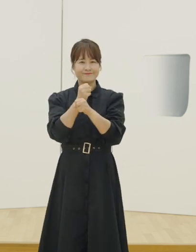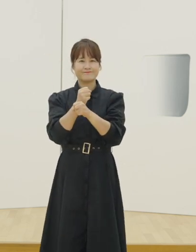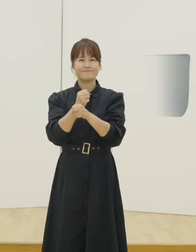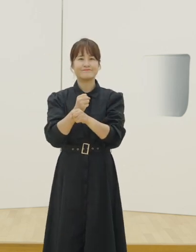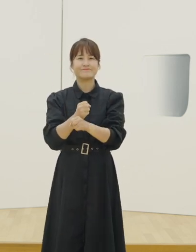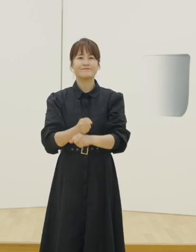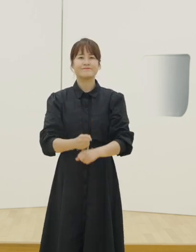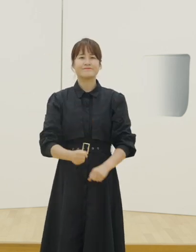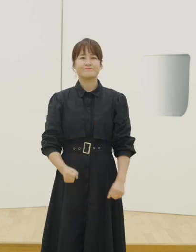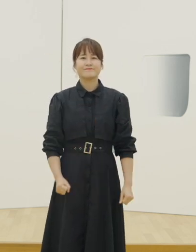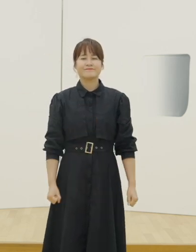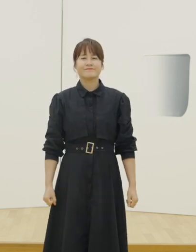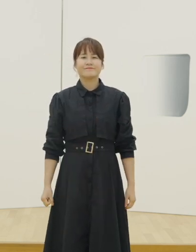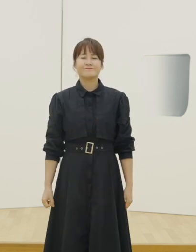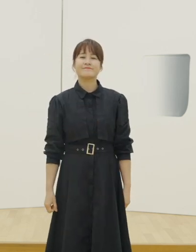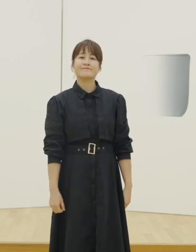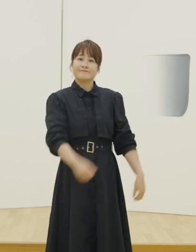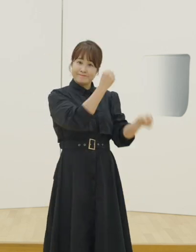만들어냅니다.